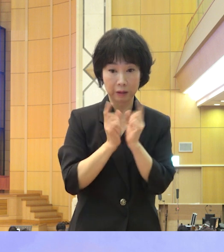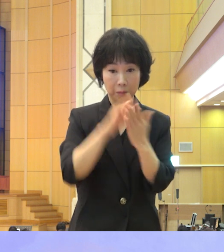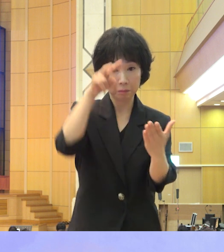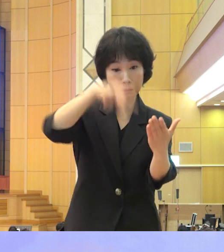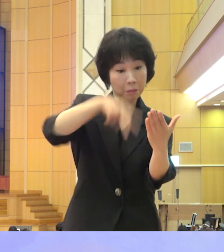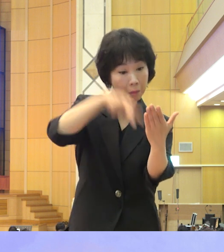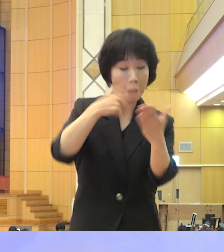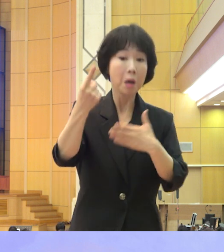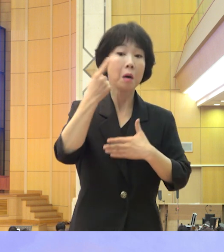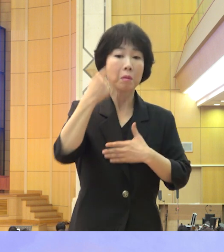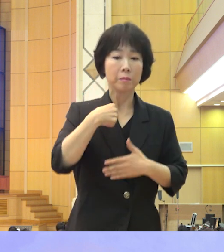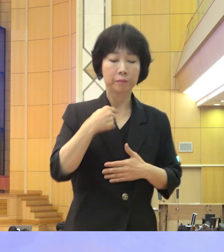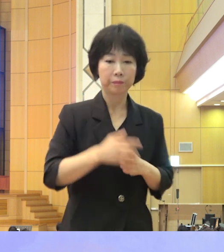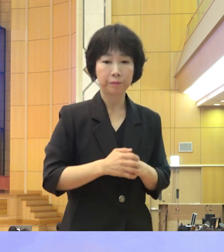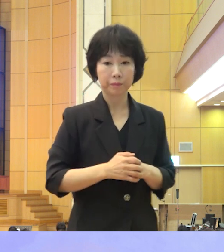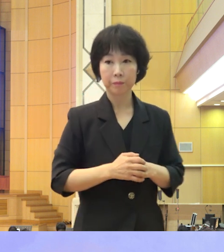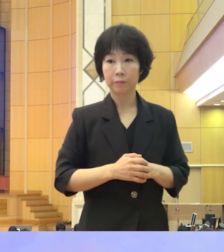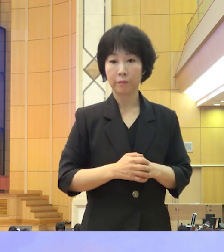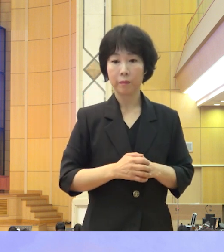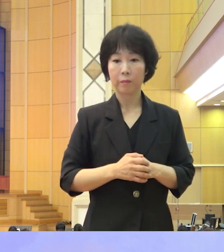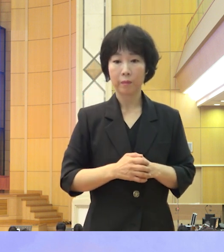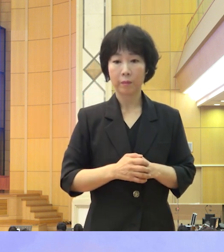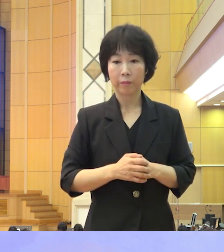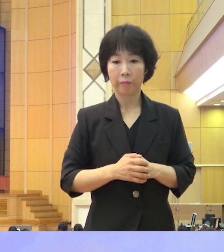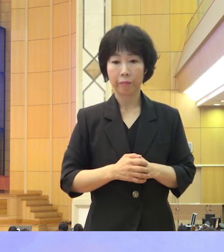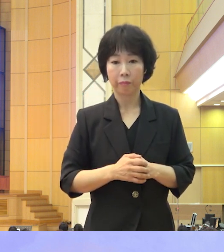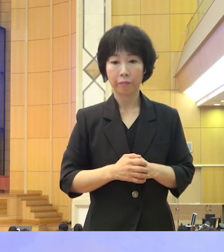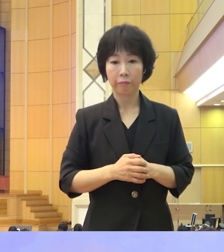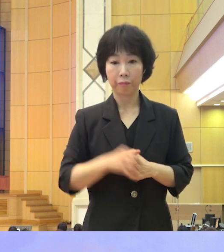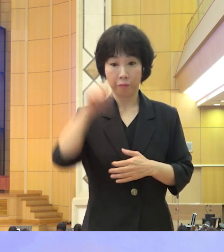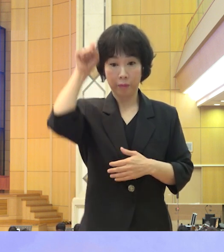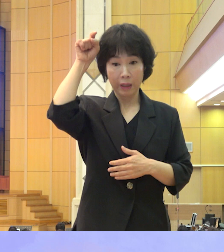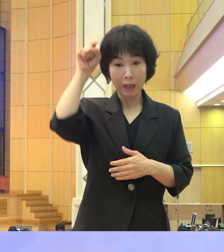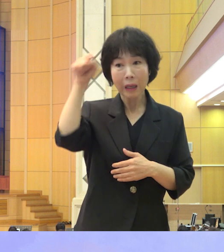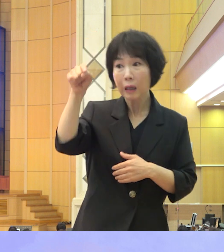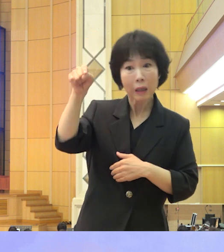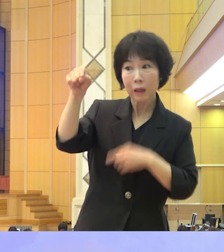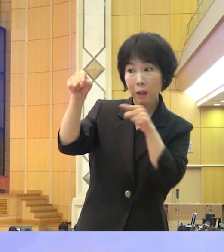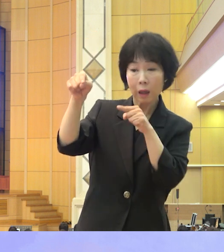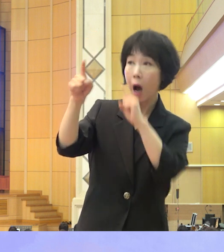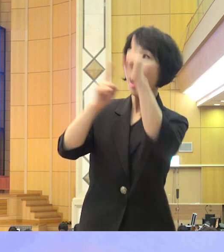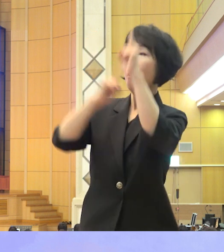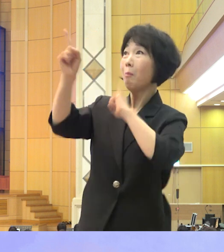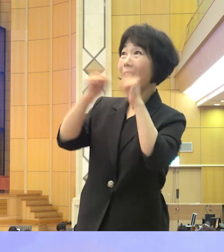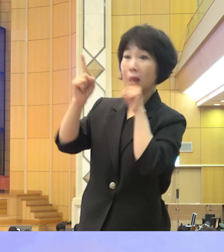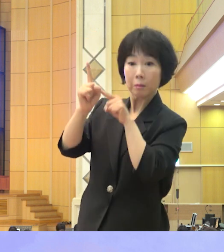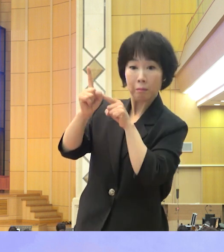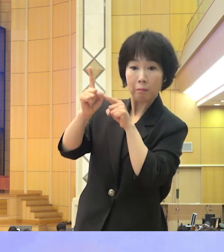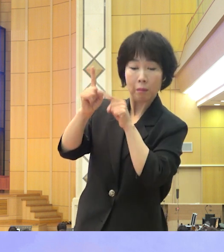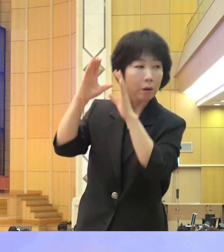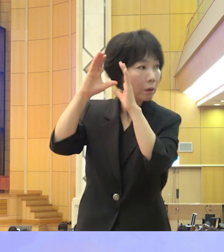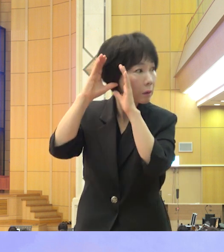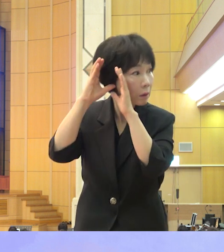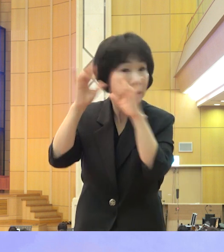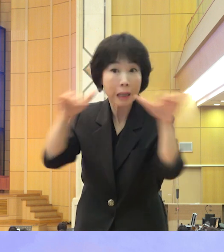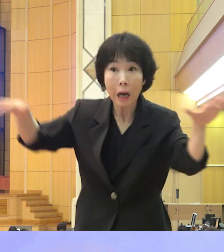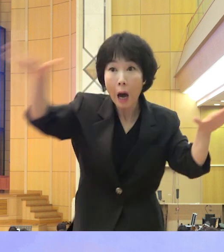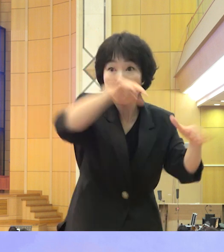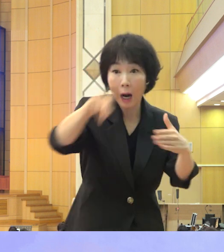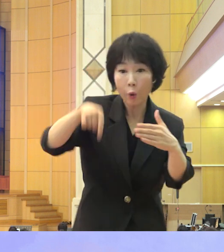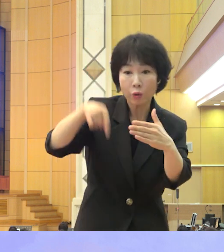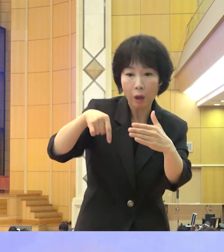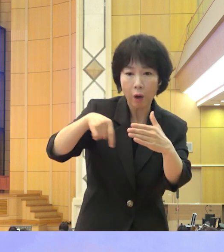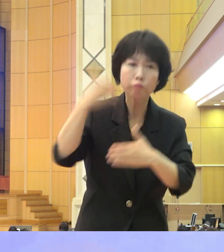43절까지 다 함께 읽도록 하겠습니다. 시작. 이 말씀을 들은 무리